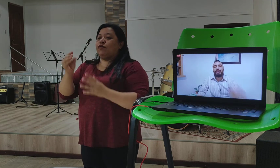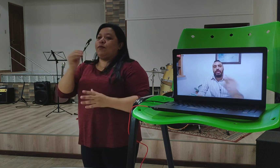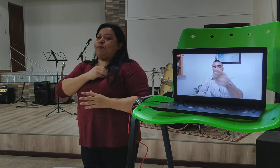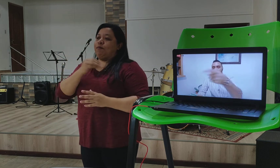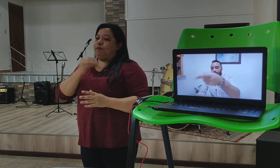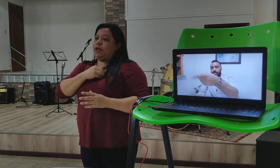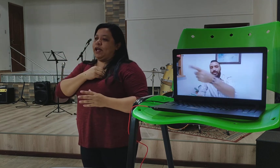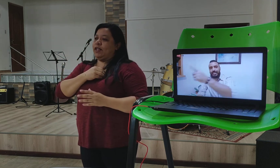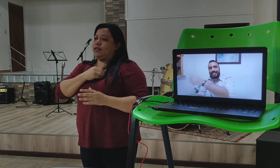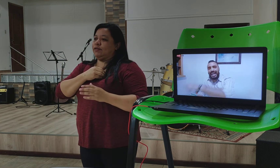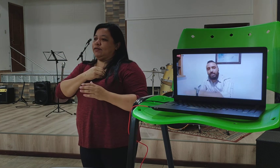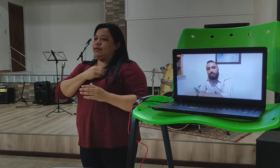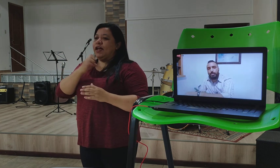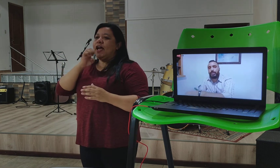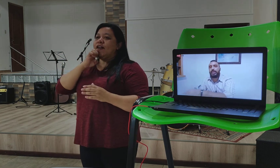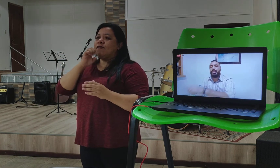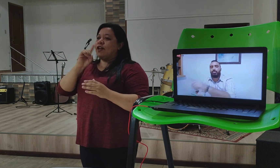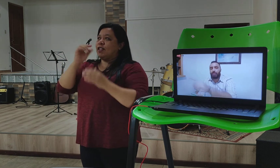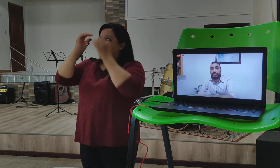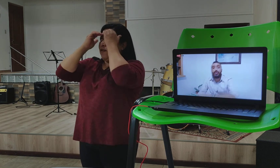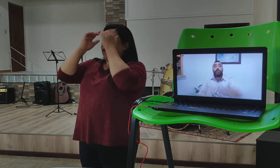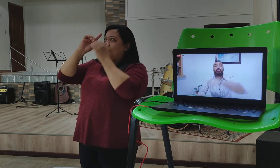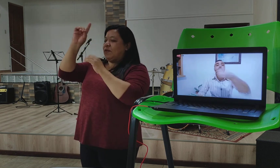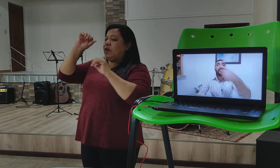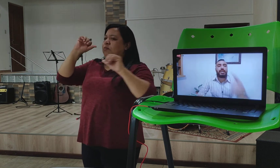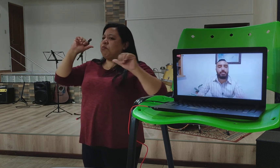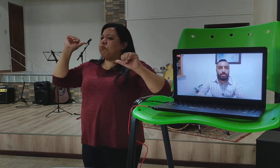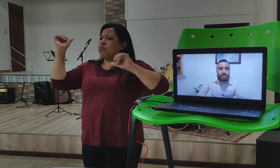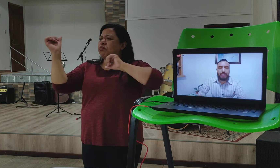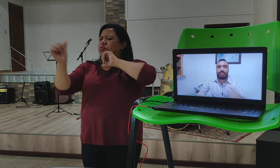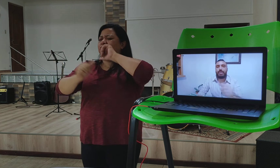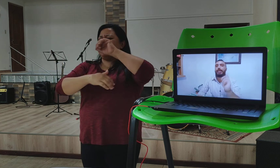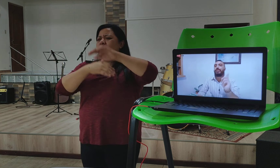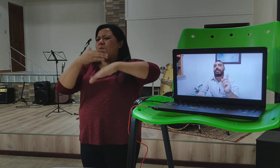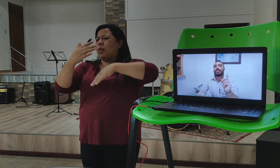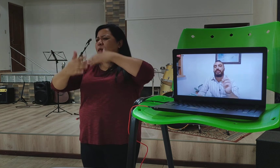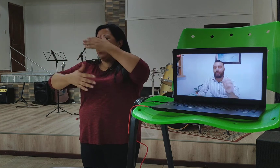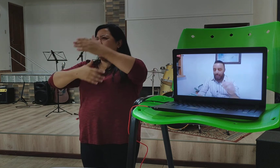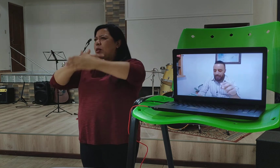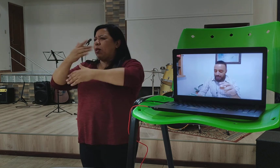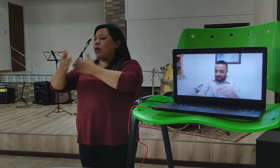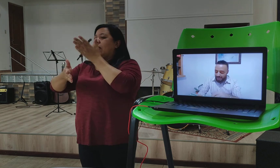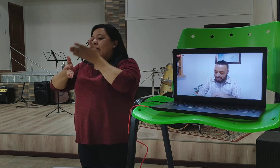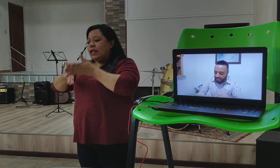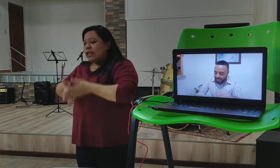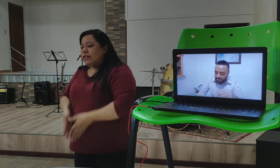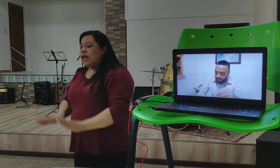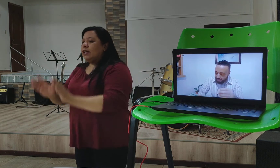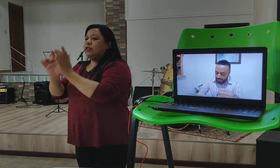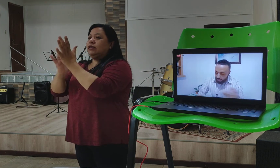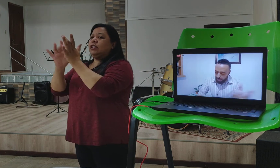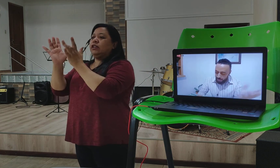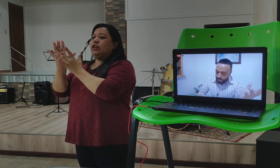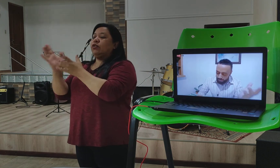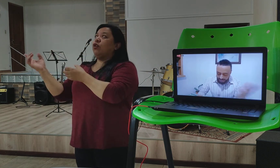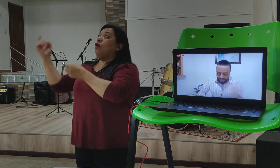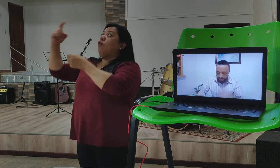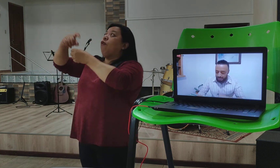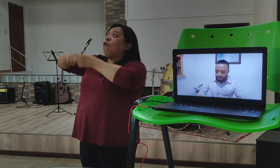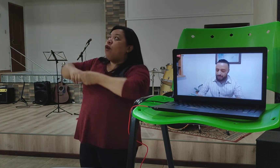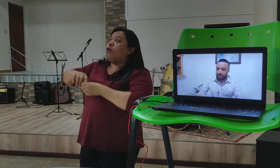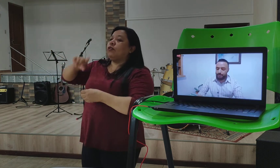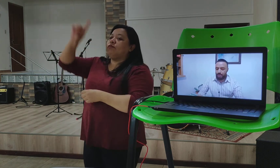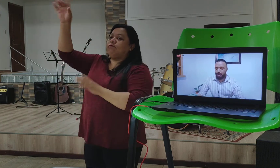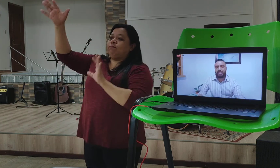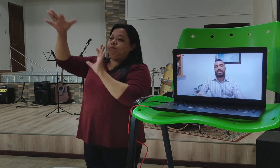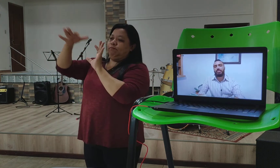nós fomos alcançados por Cristo, nós voltamos a viver para a glória de Deus. Então aqui Davi não está falando nenhuma novidade. Ele